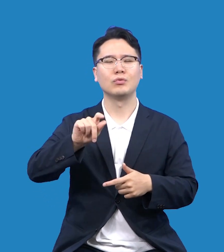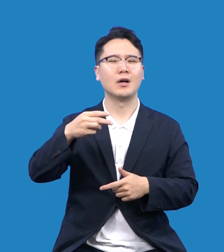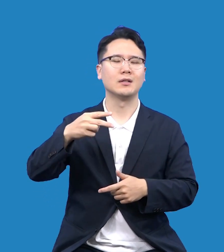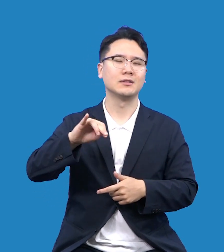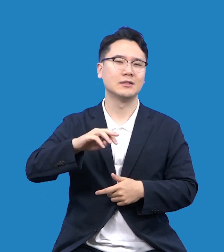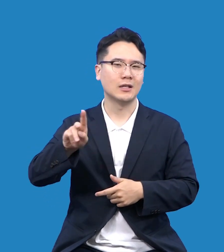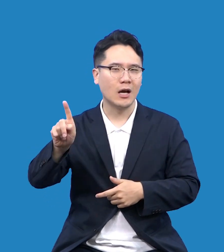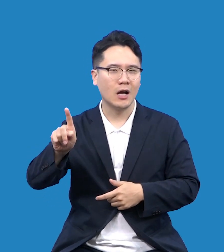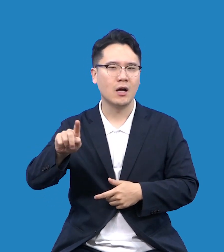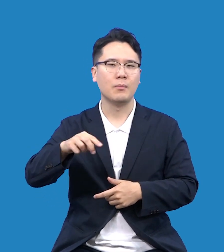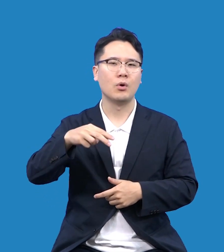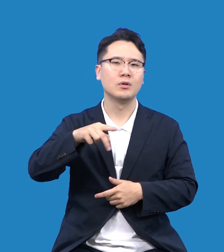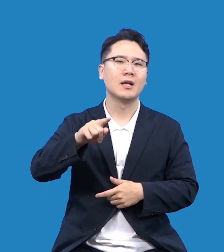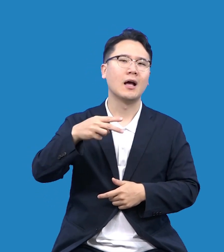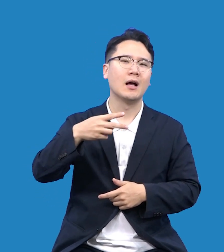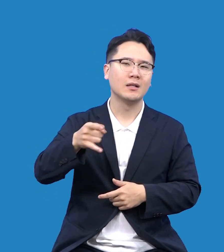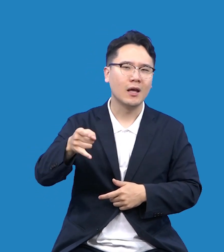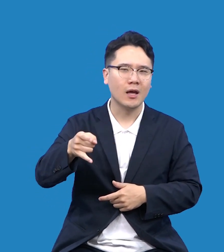사대 교회,